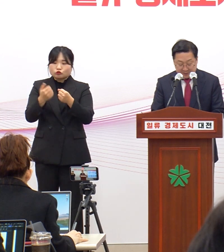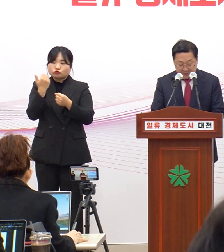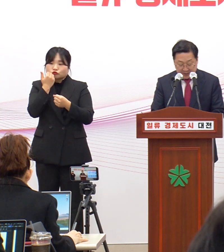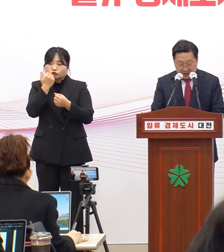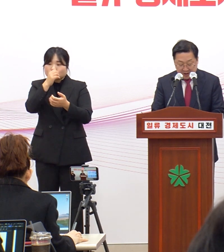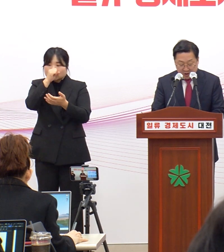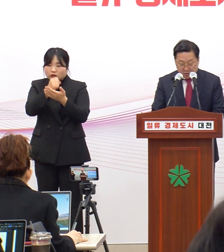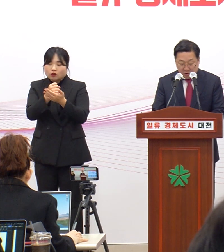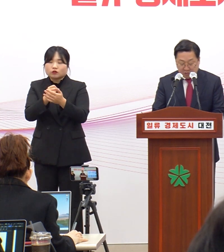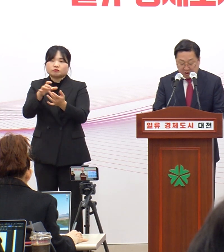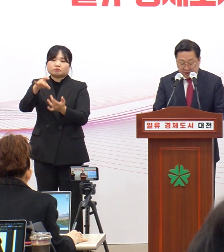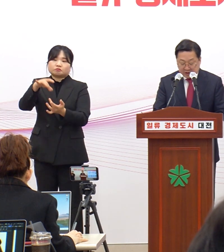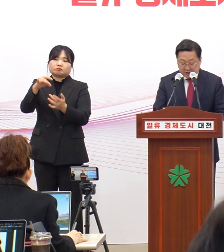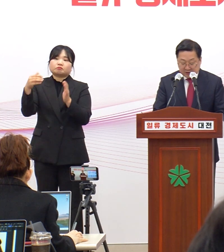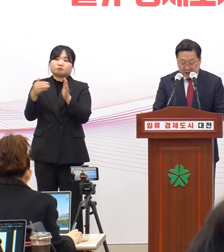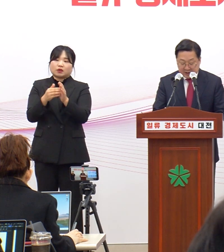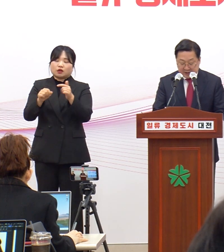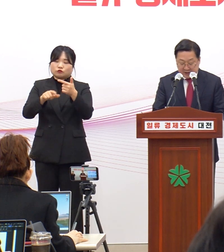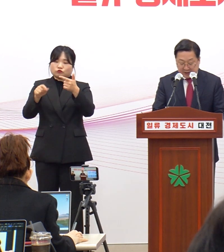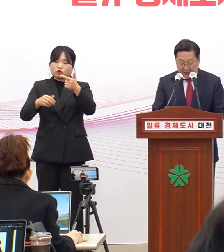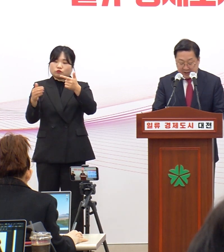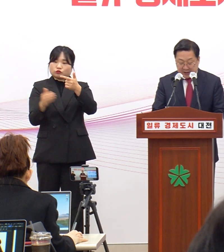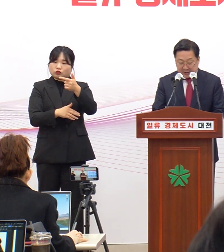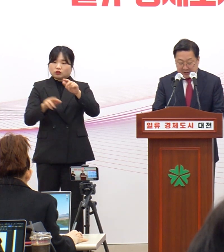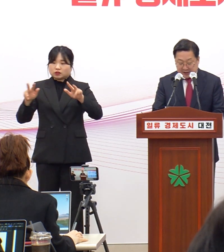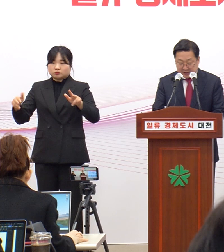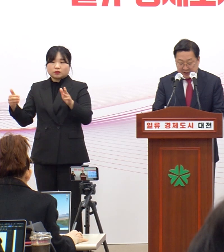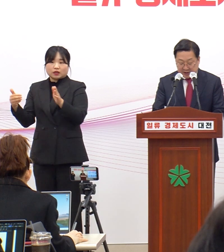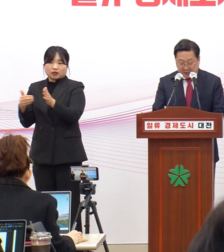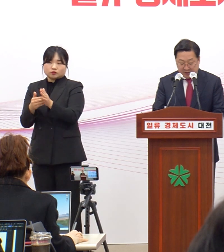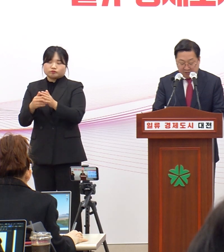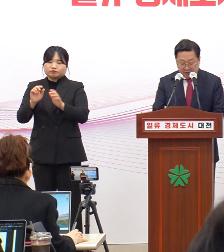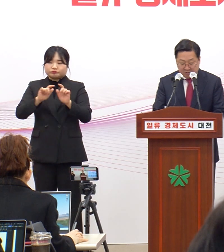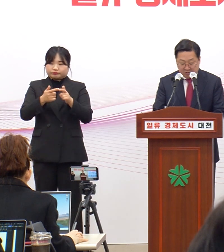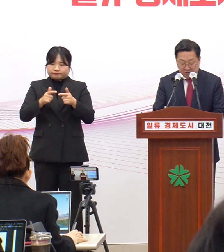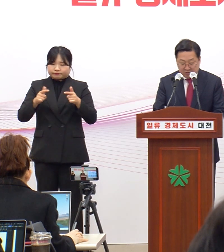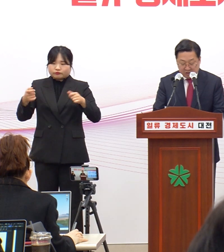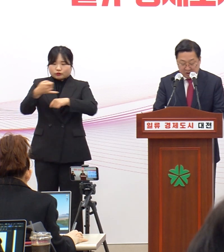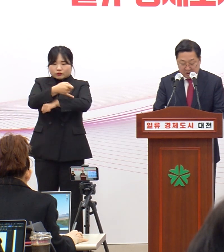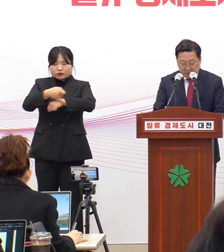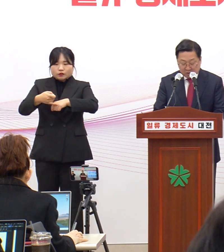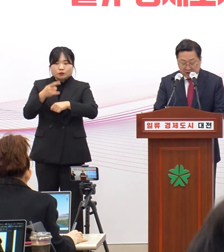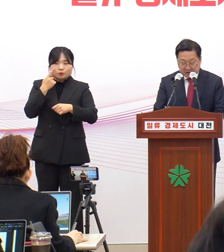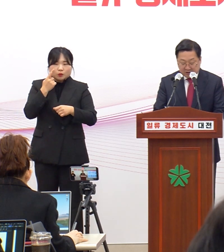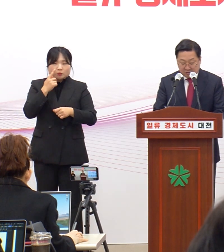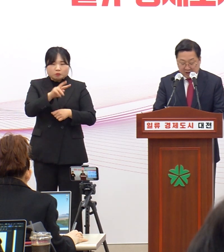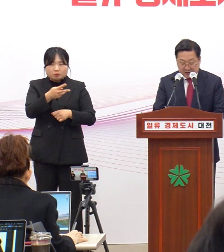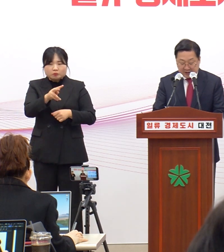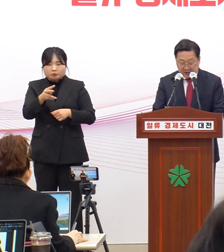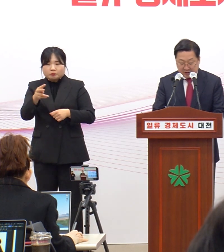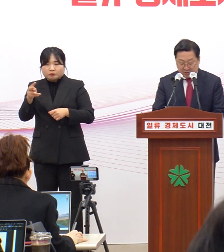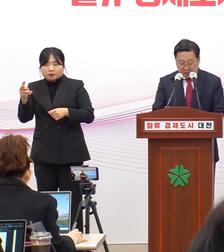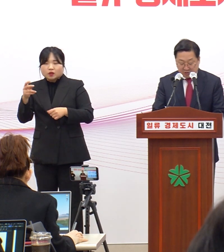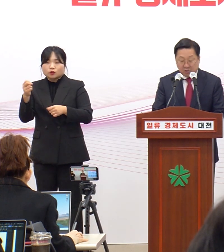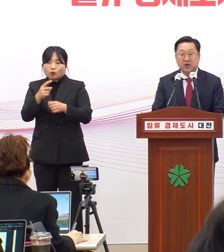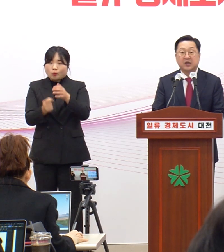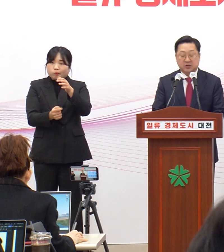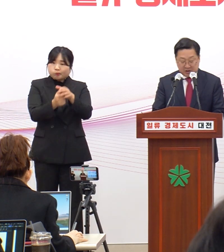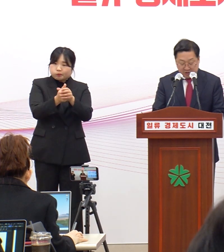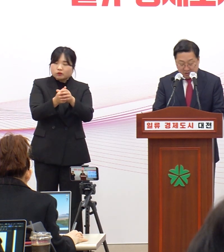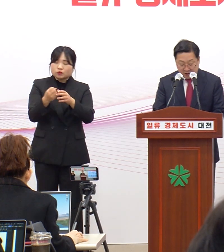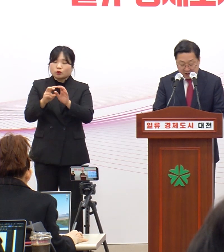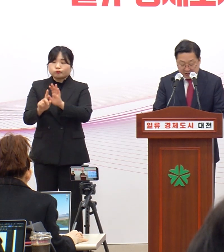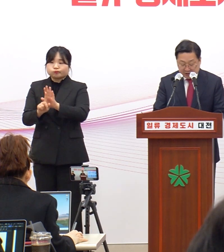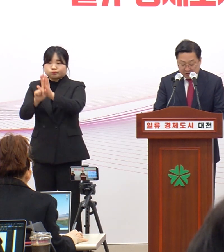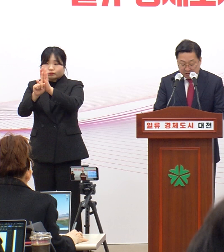선정했습니다. 6월부터는 지금까지는 다양한 디자인을 발굴하고 독창성과 상징성 요소를